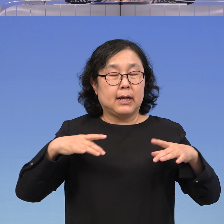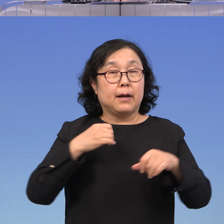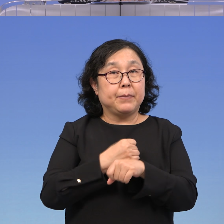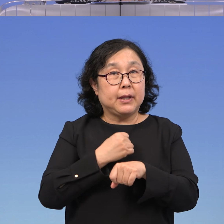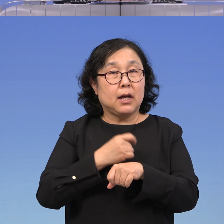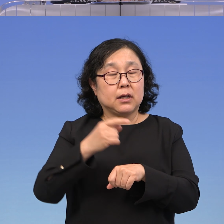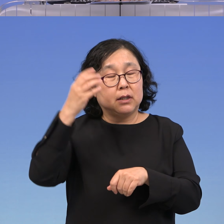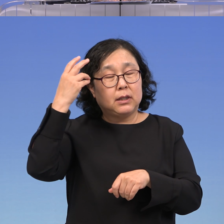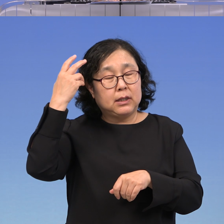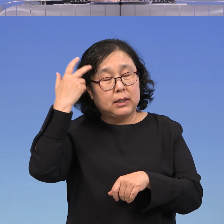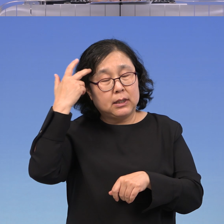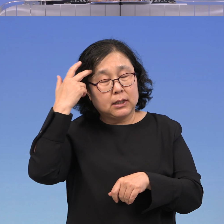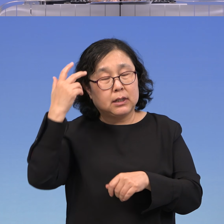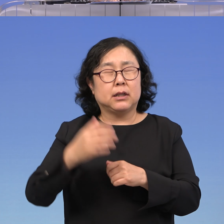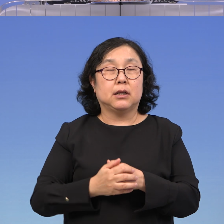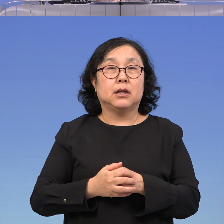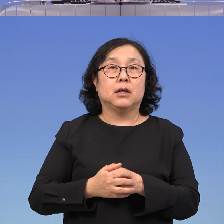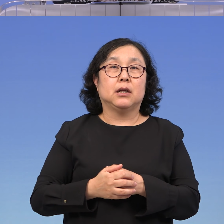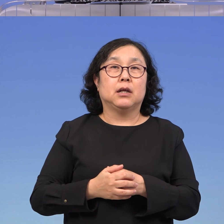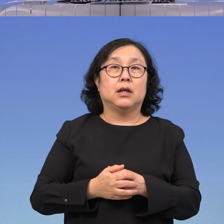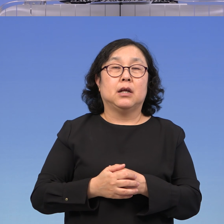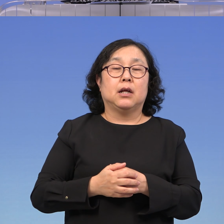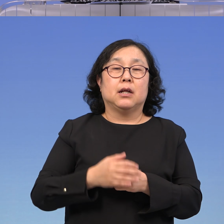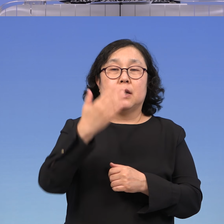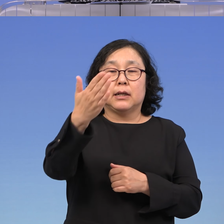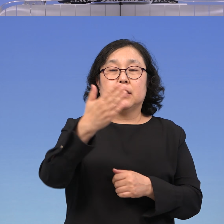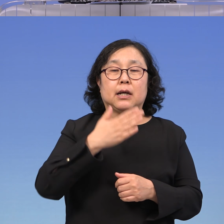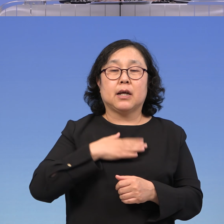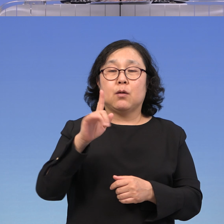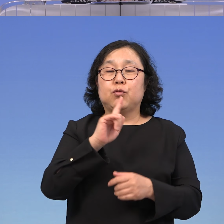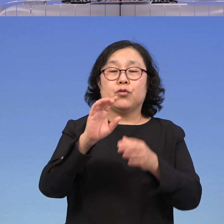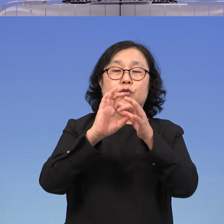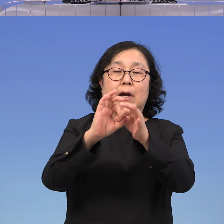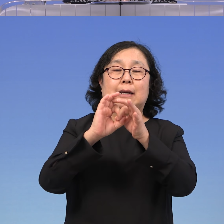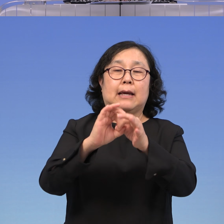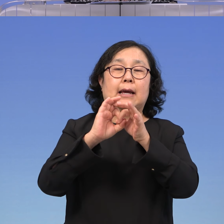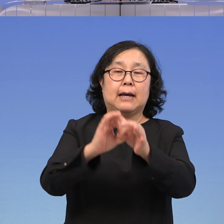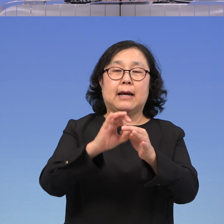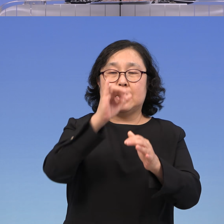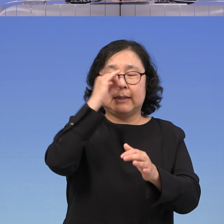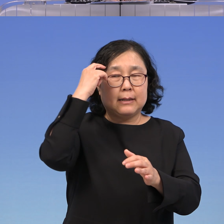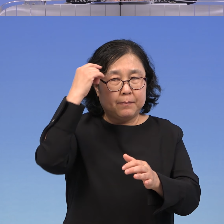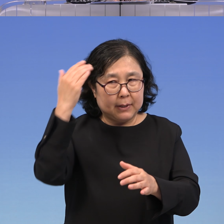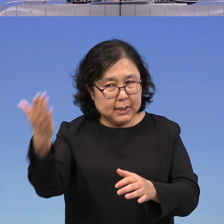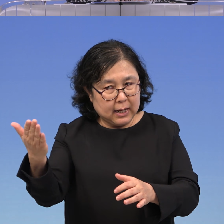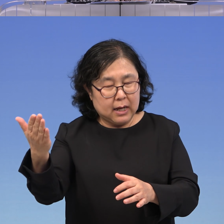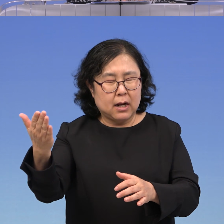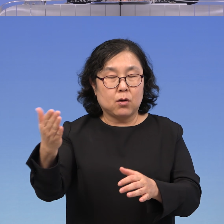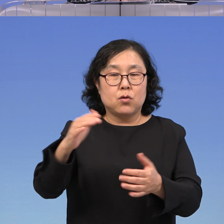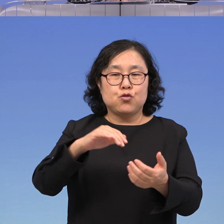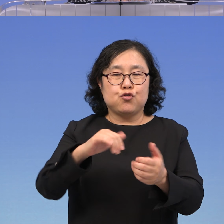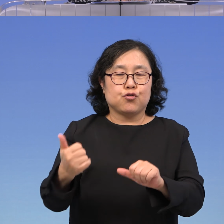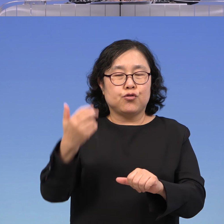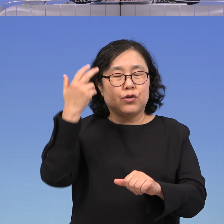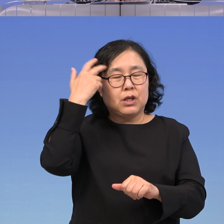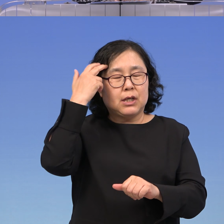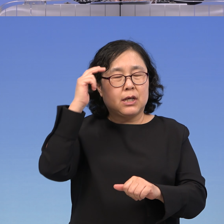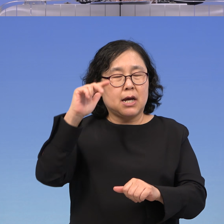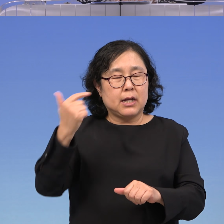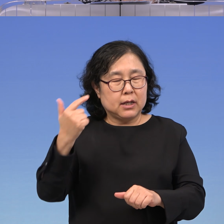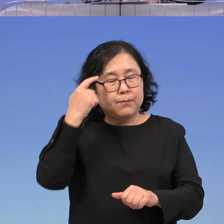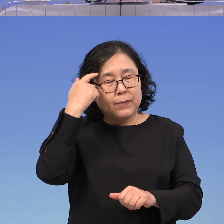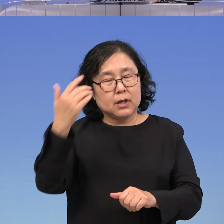지식은 당신과 내가 무슨 상관이 있나이까 이런 소리를 치게 만드는 죽은 지식이 아닙니까